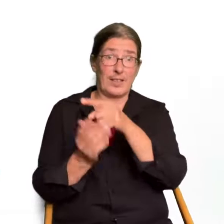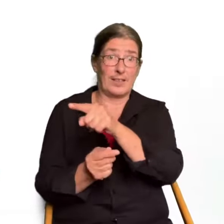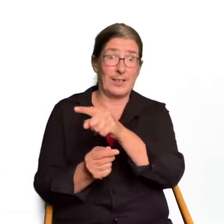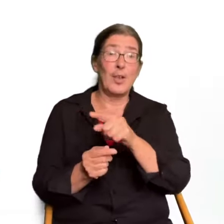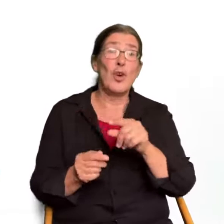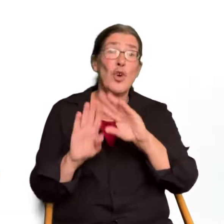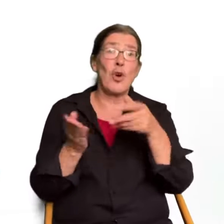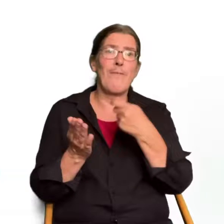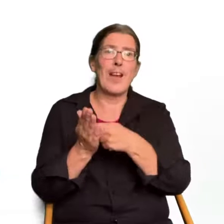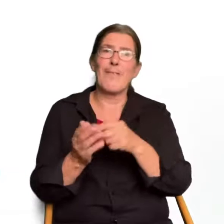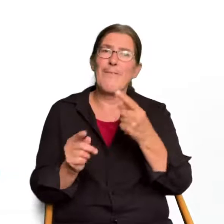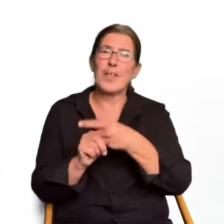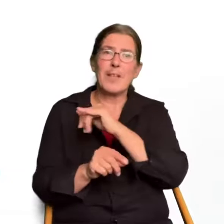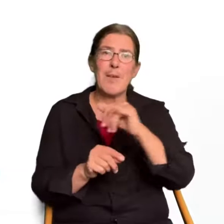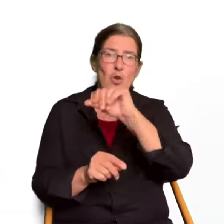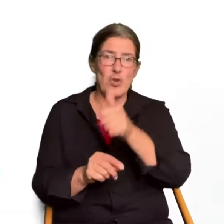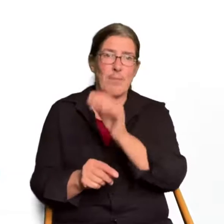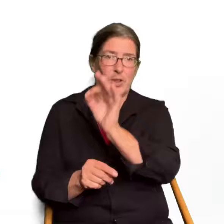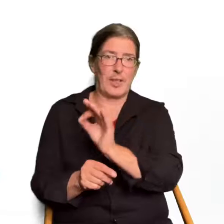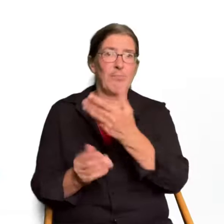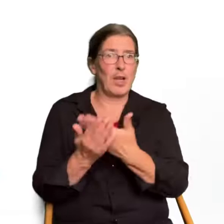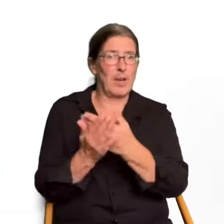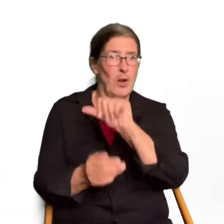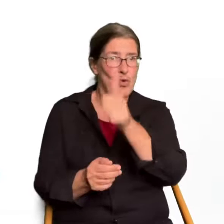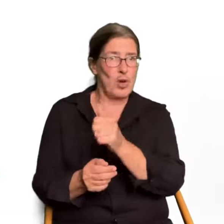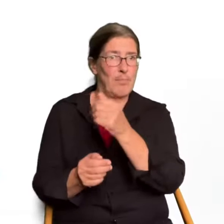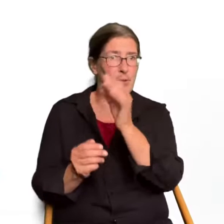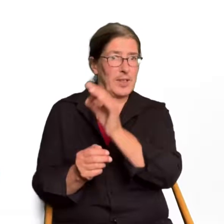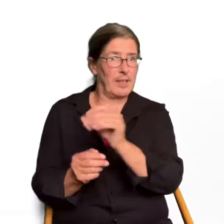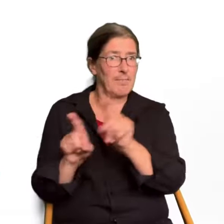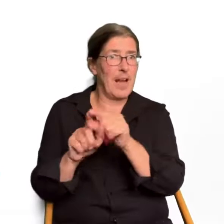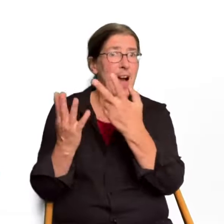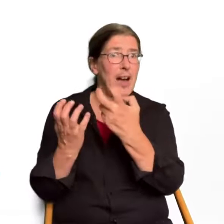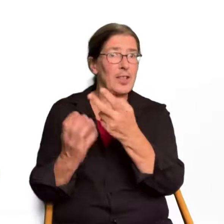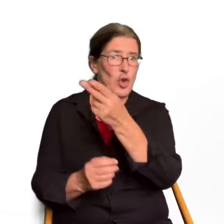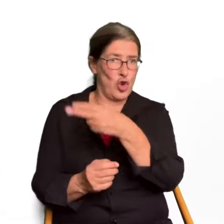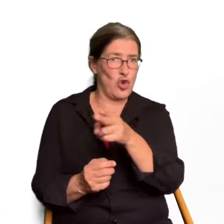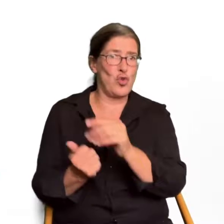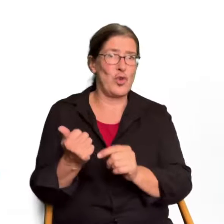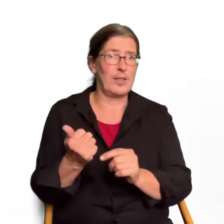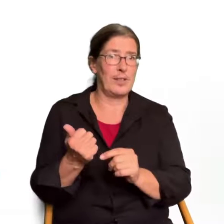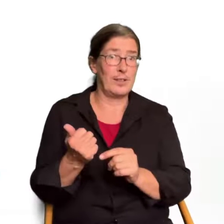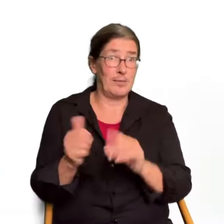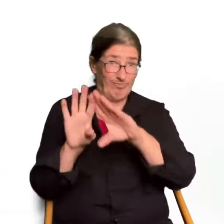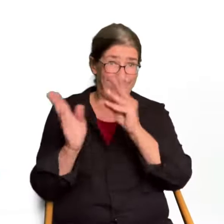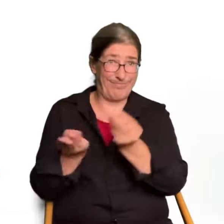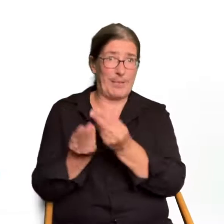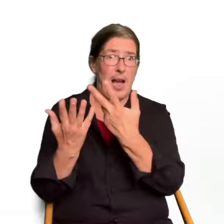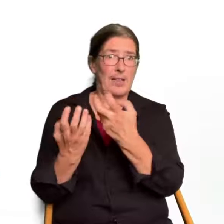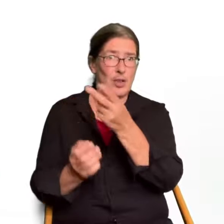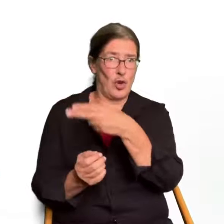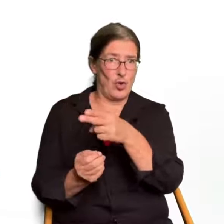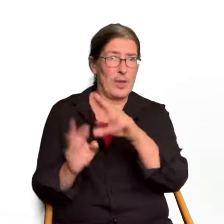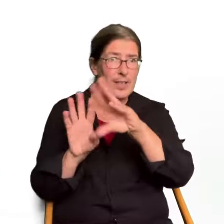Grundwert ist fast über 100 Prozent nehmen wir mal ein Beispiel 100% sind 80 Euro das ist alles